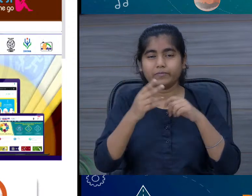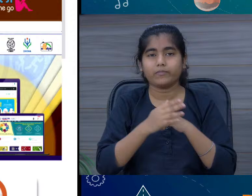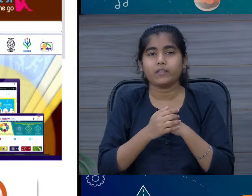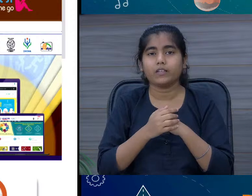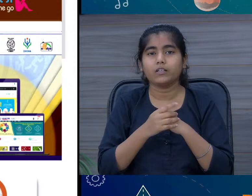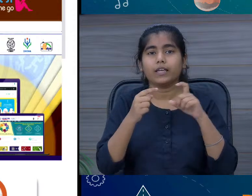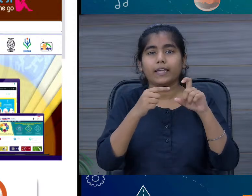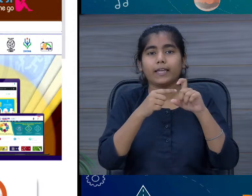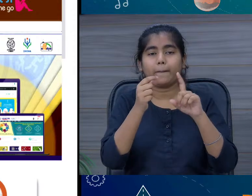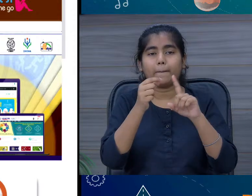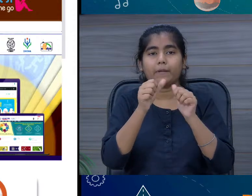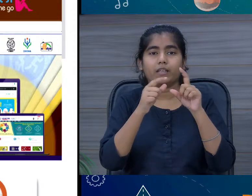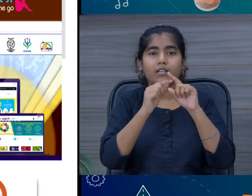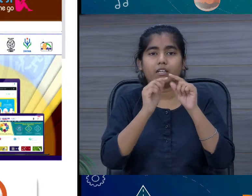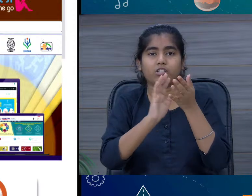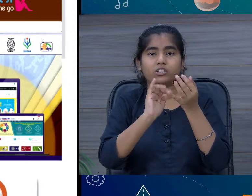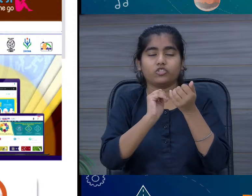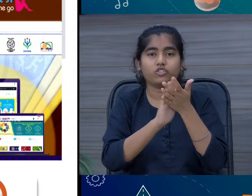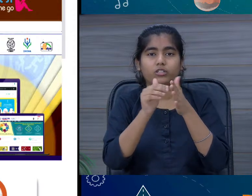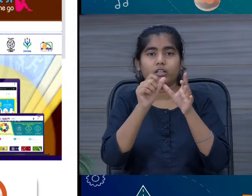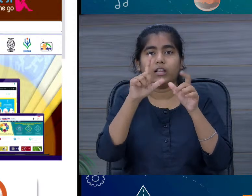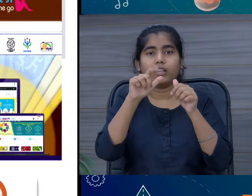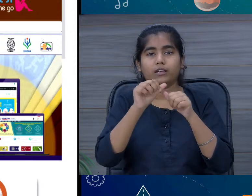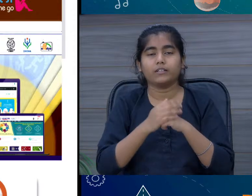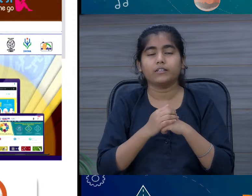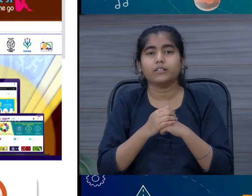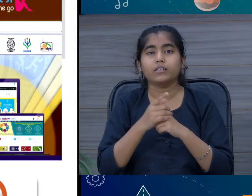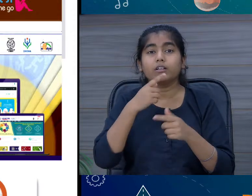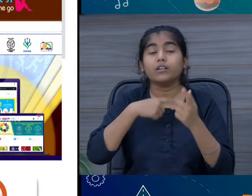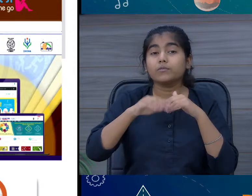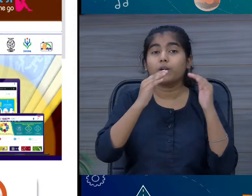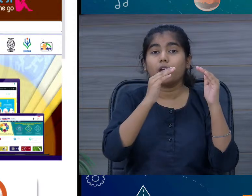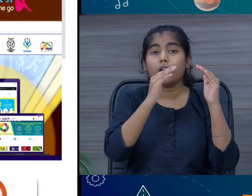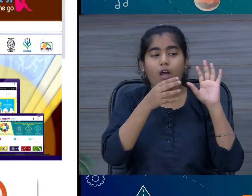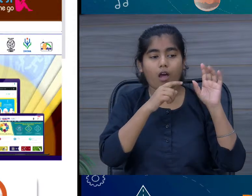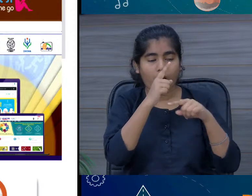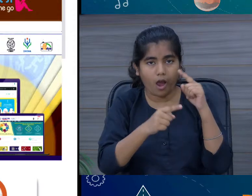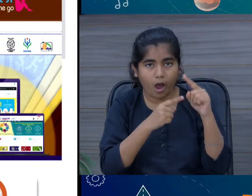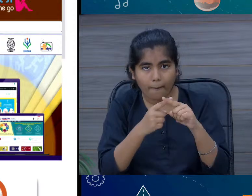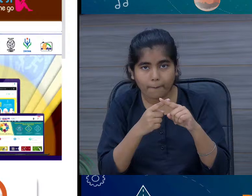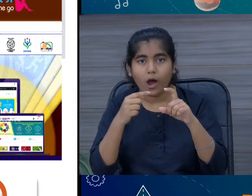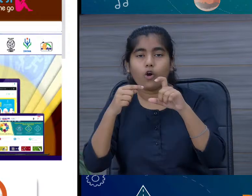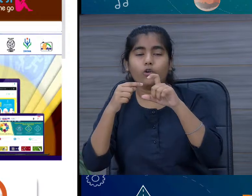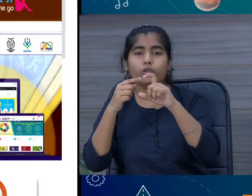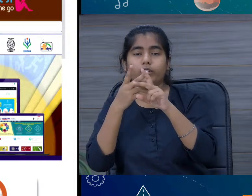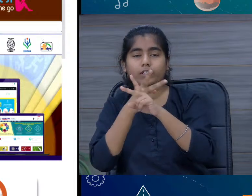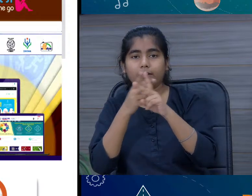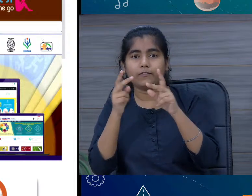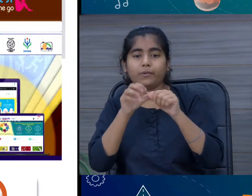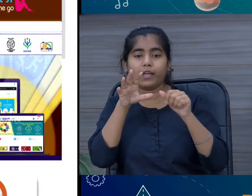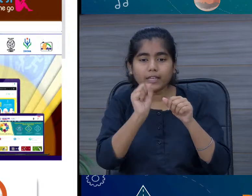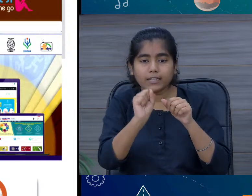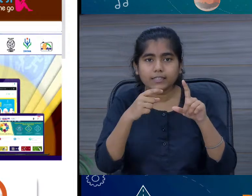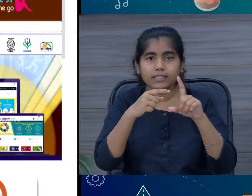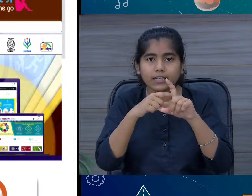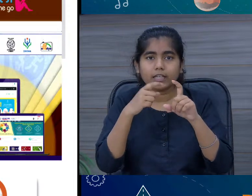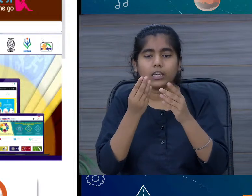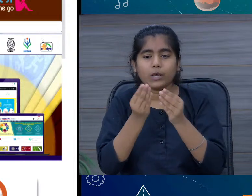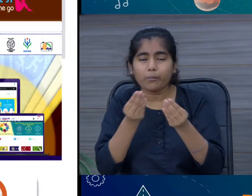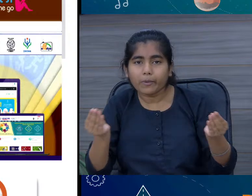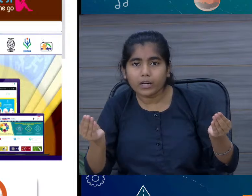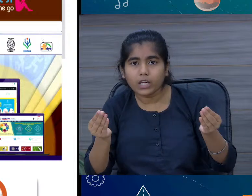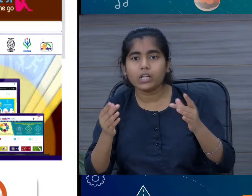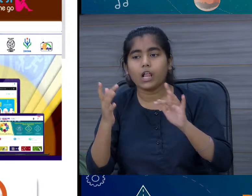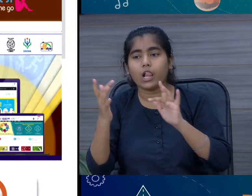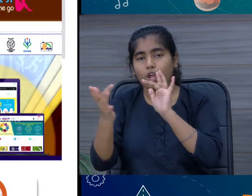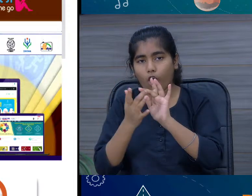है। इसमें होम, देन अबाउट, देन ई पाठशाला, एक्सेस ई रिसोर्सेज, QR कोड्स एंड